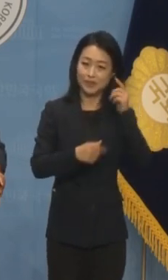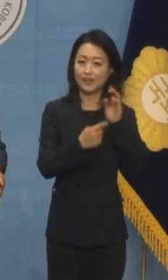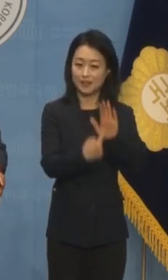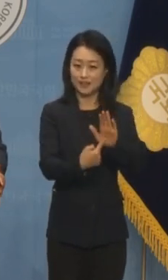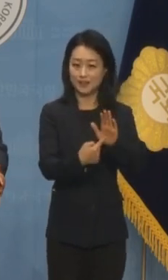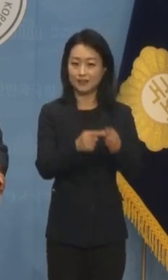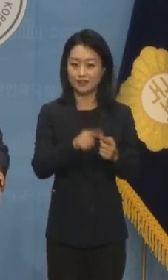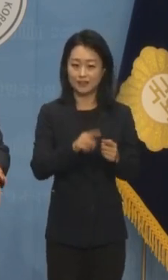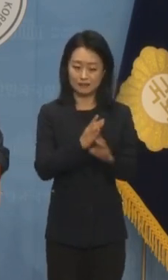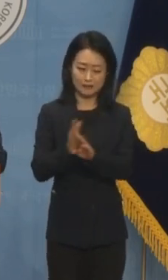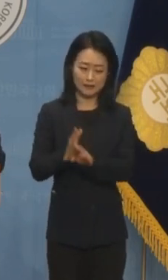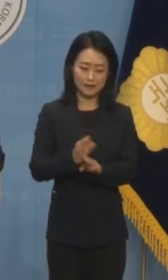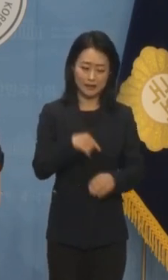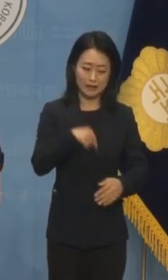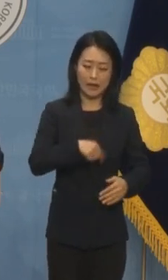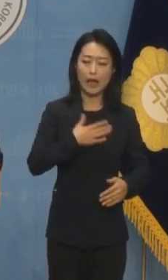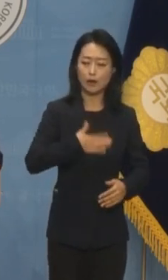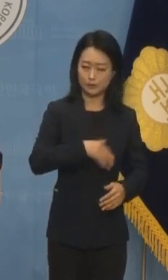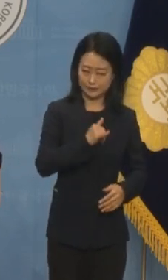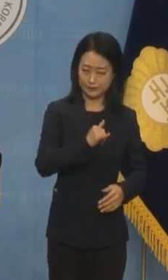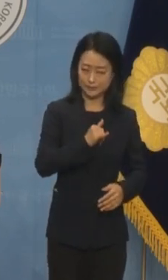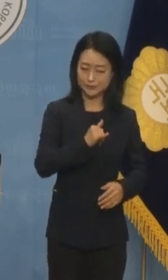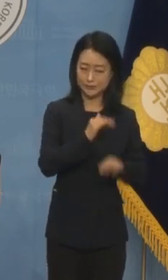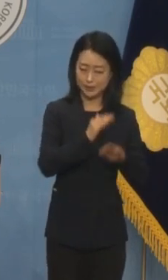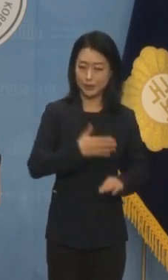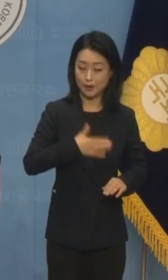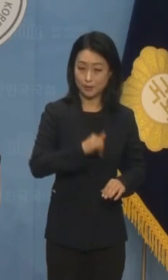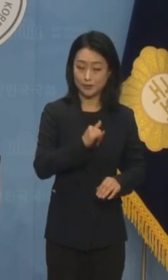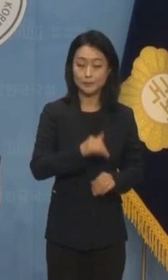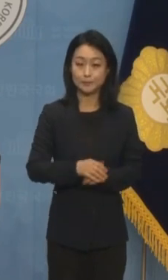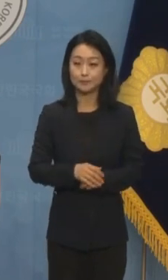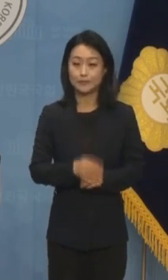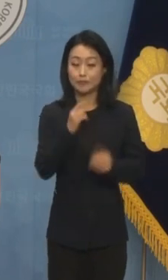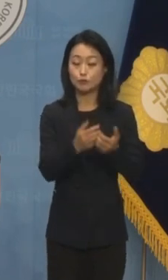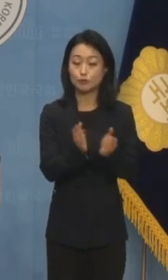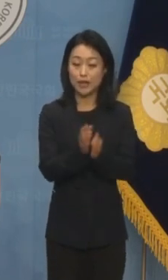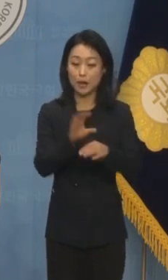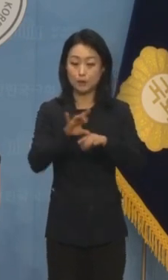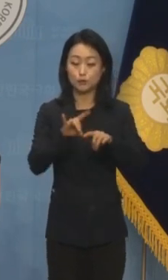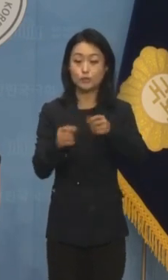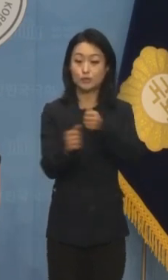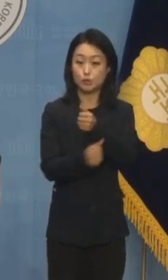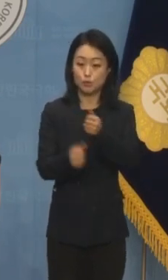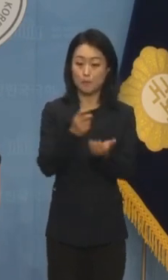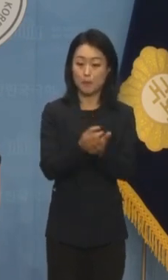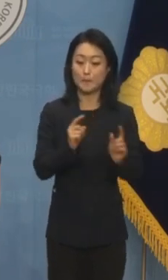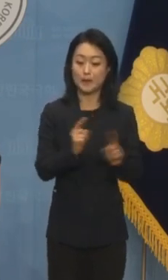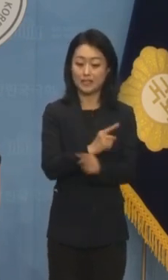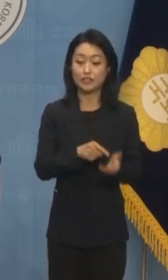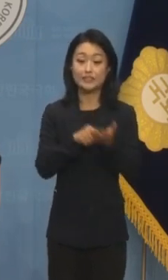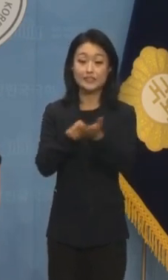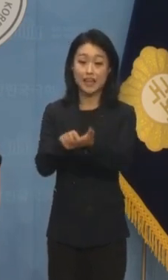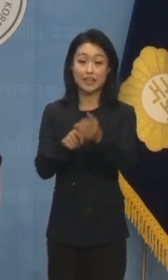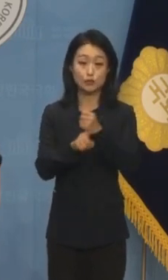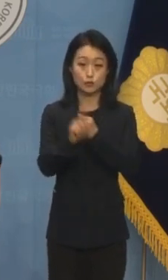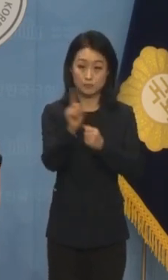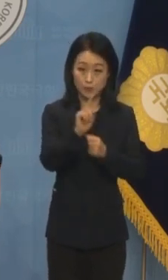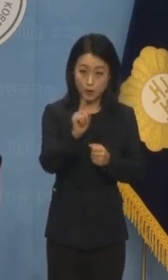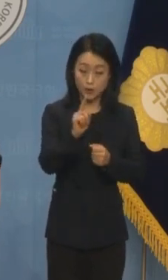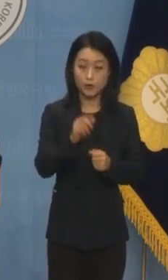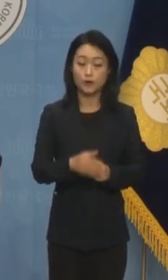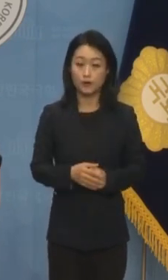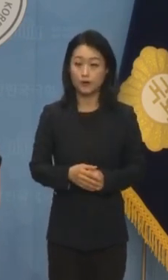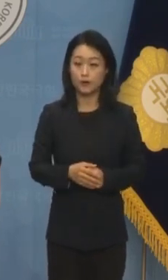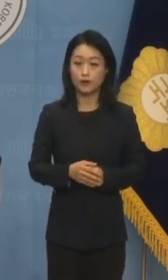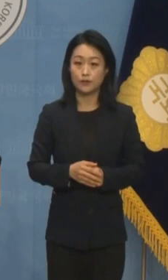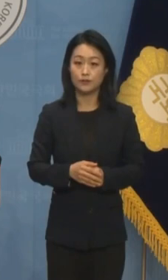것입니다 한준호 의원이 발휘한 민주당 당론 법안 방통이 설치법 개정한 제한 이후에 가능